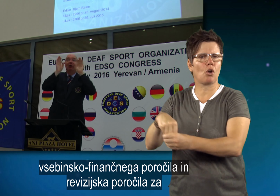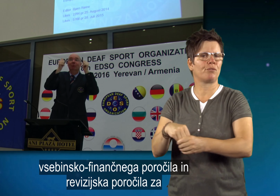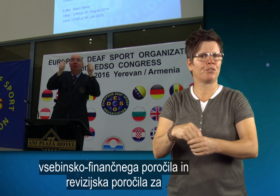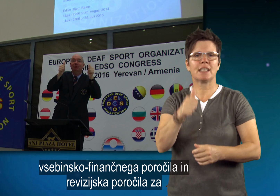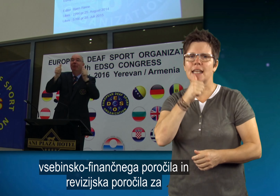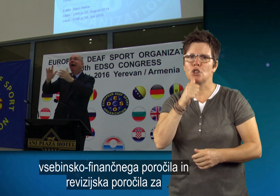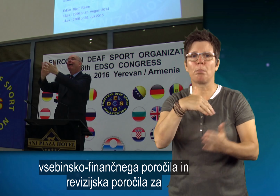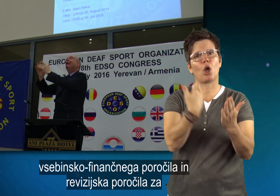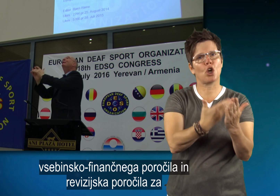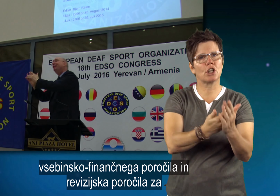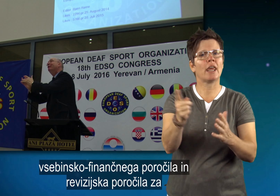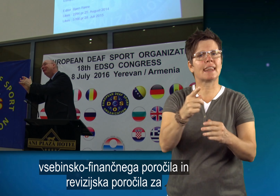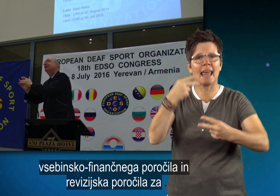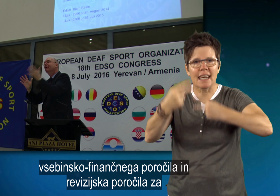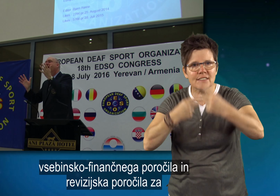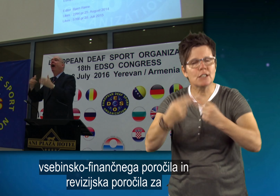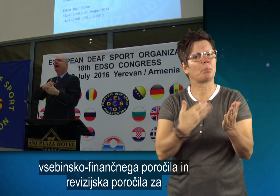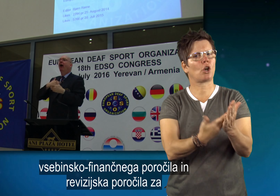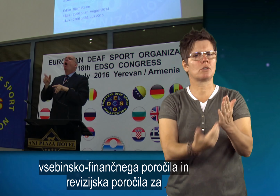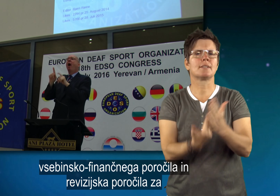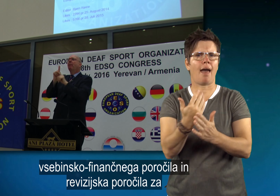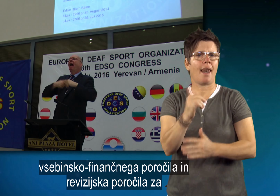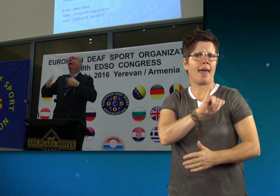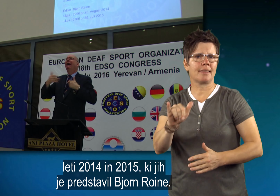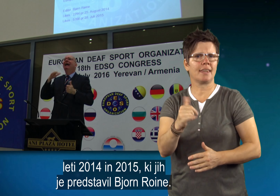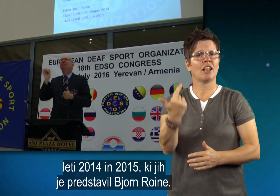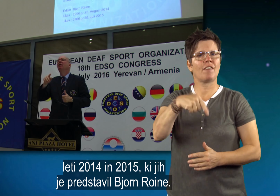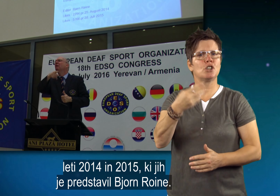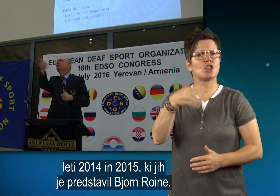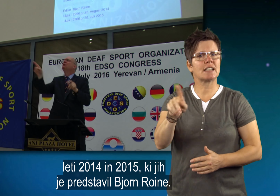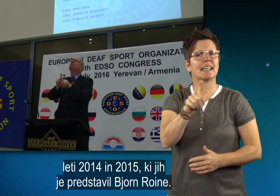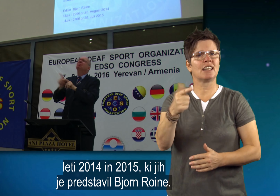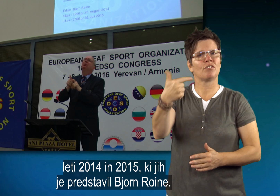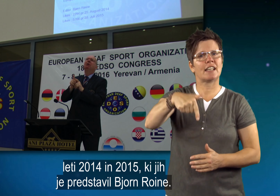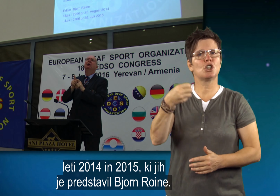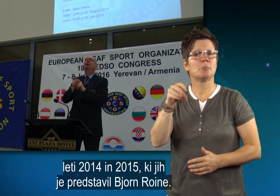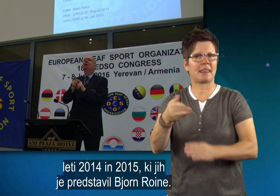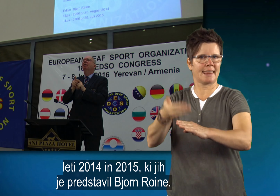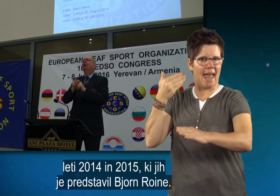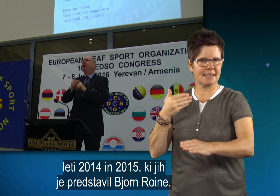leti 2014 in 2015, ki jih je predstavil Bjorn Røyne.